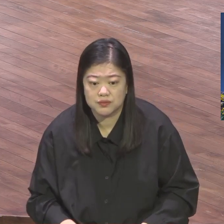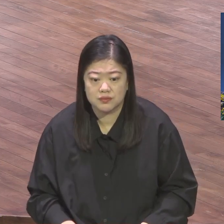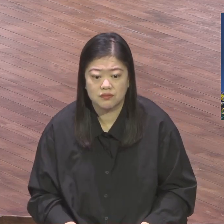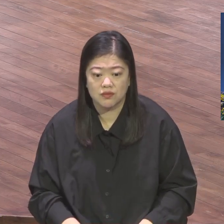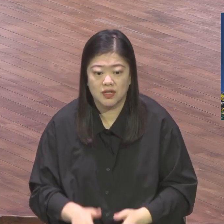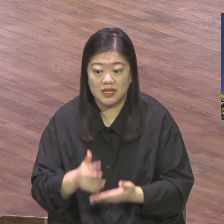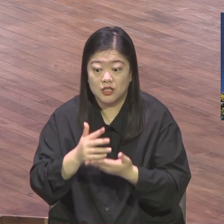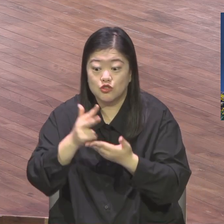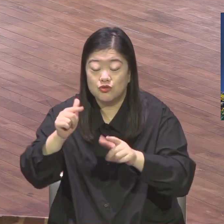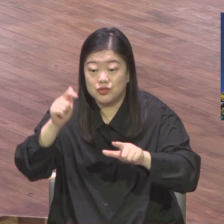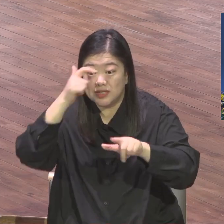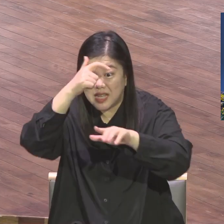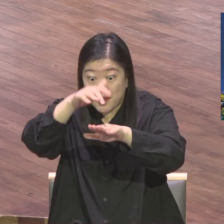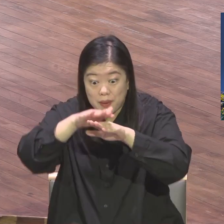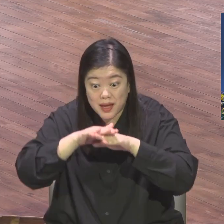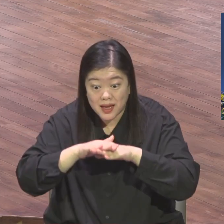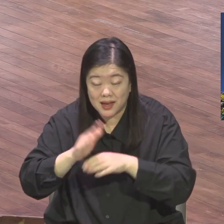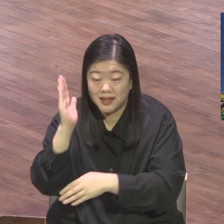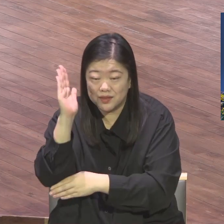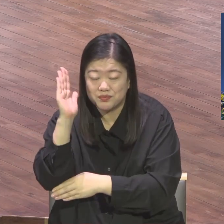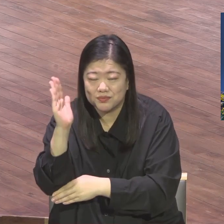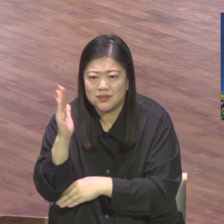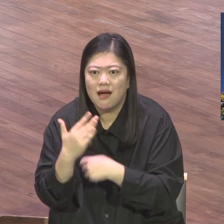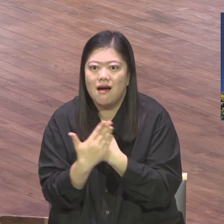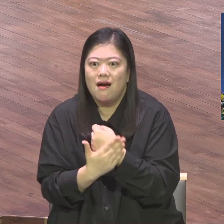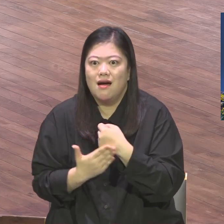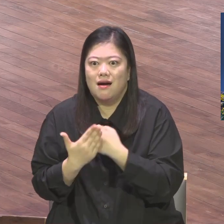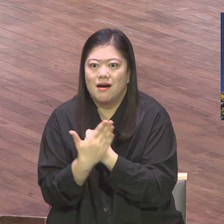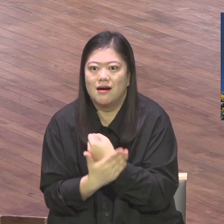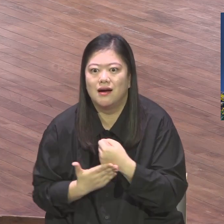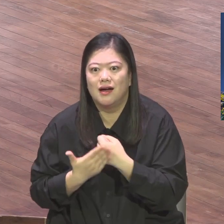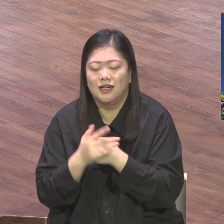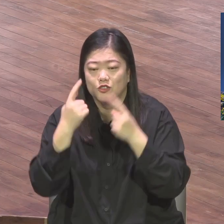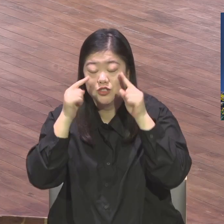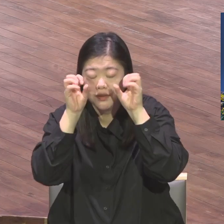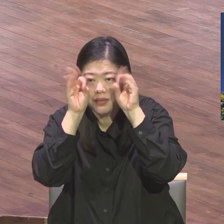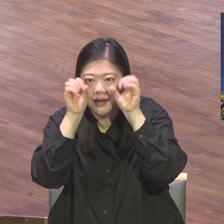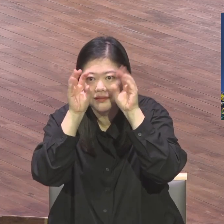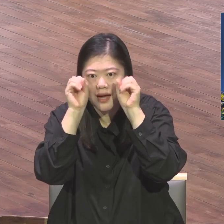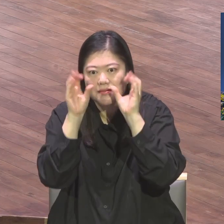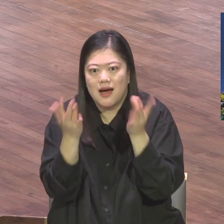마시고 여러분 신명이 불타오르시기 바랍니다. 불타올랐다.